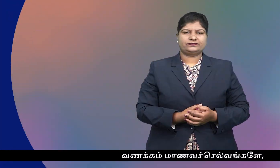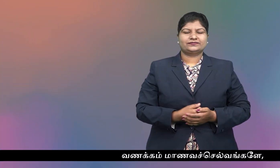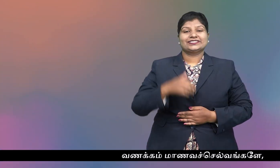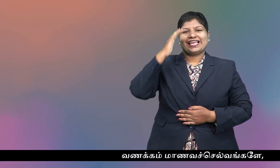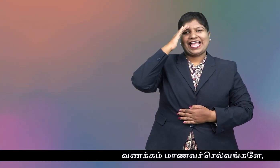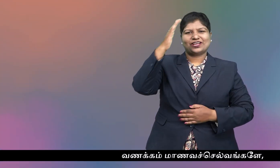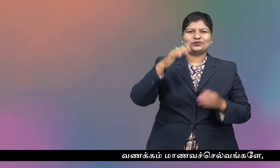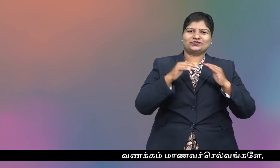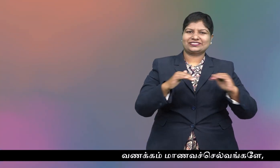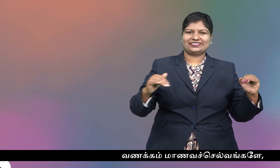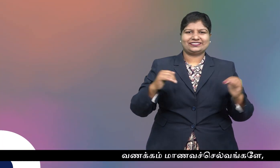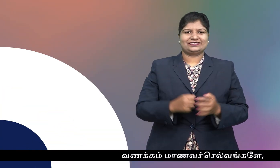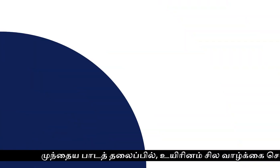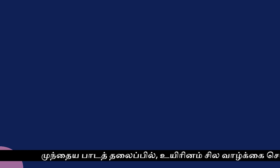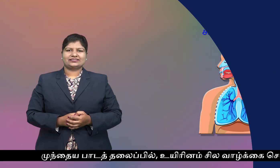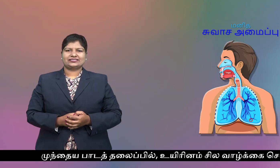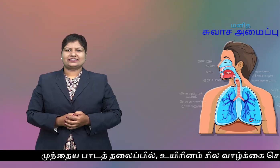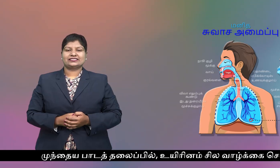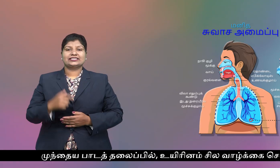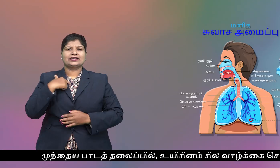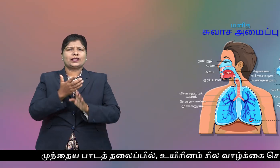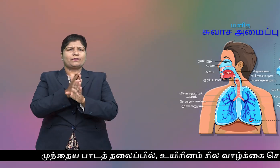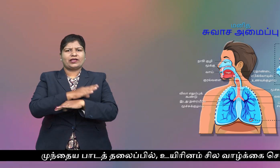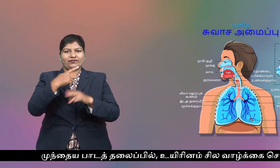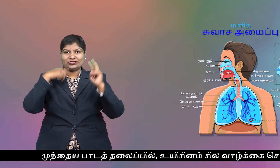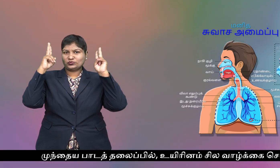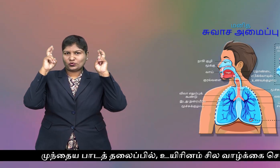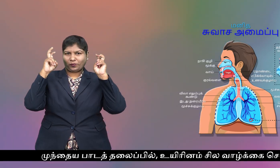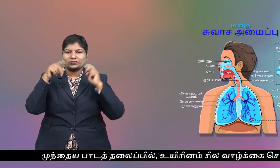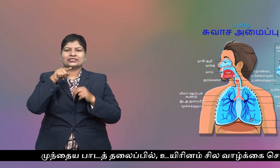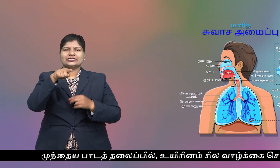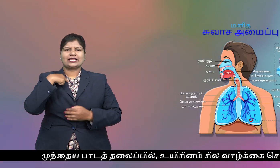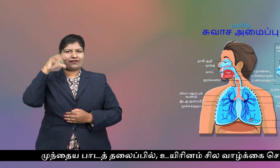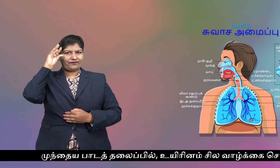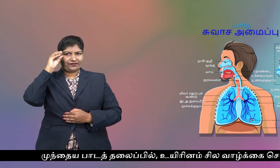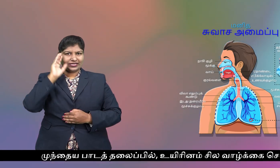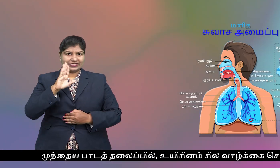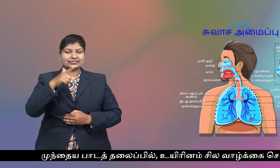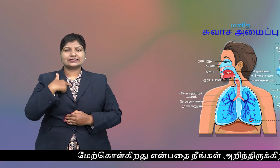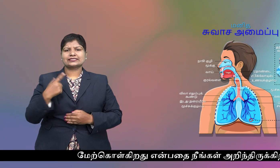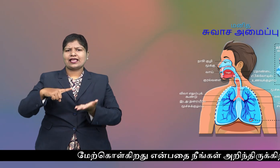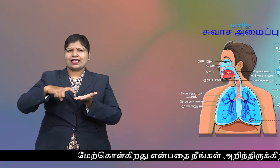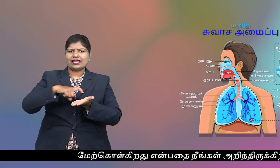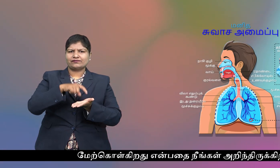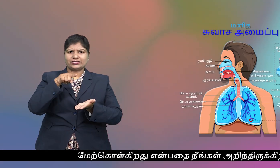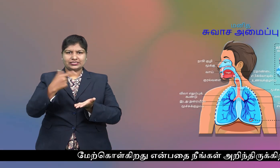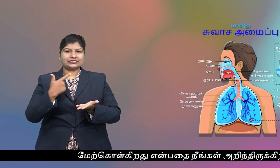வணக்கம் மாணவ செல்வங்களே. முந்தைய பாடத்தலைப்பில் உயிரினம் சில வாழ்க்கை செயல்முறைகளை மேற்கொள்கிறது என்பதை